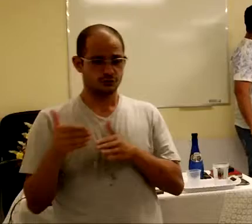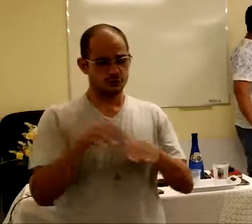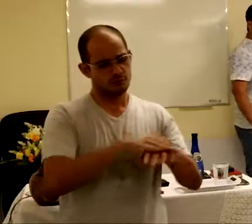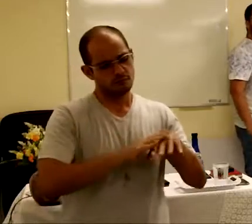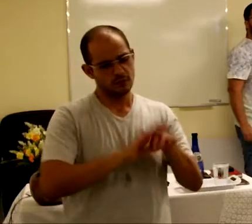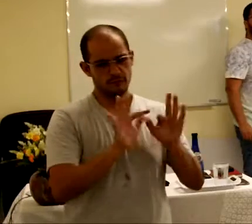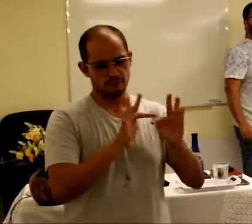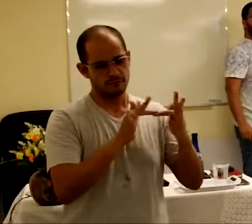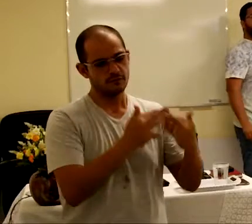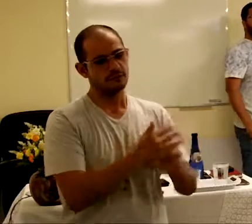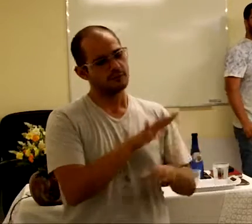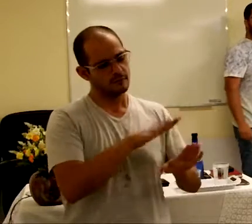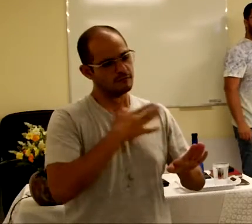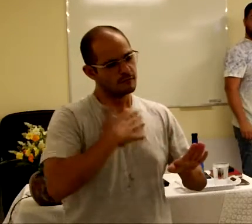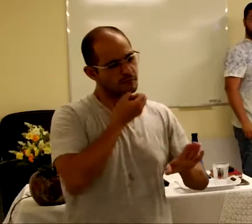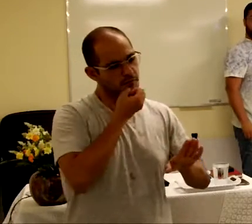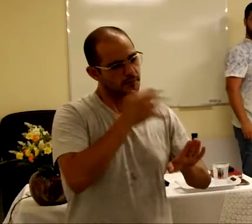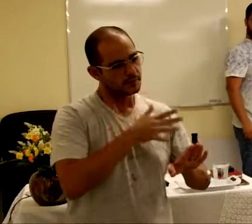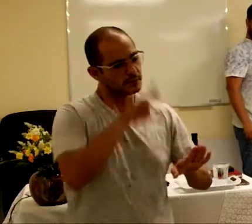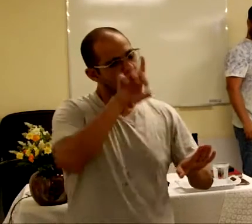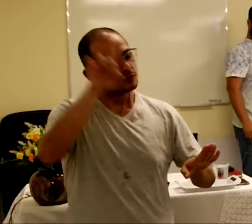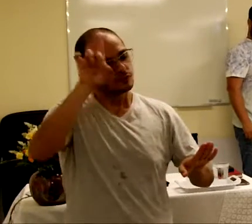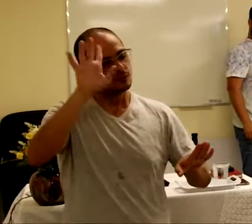bem, Deus é justo.